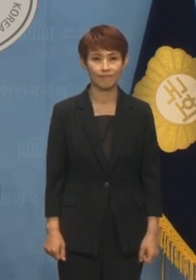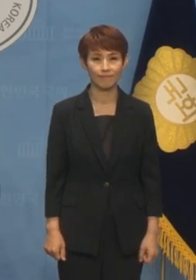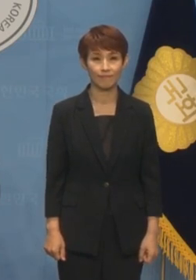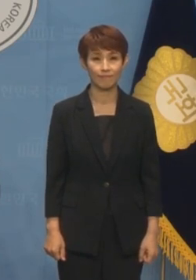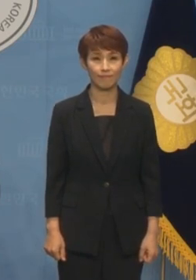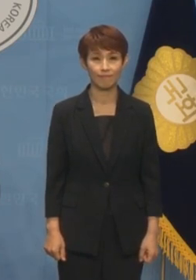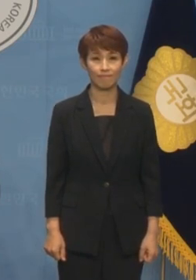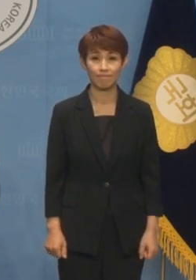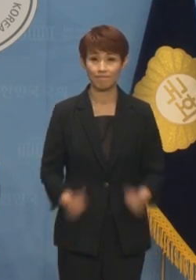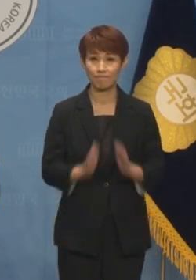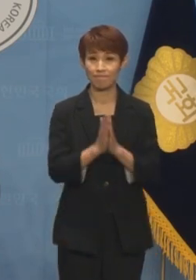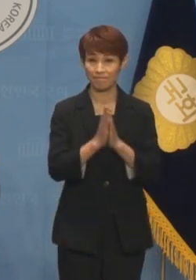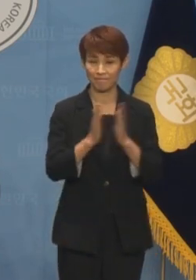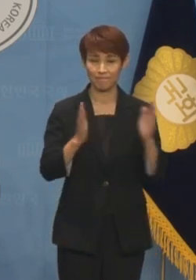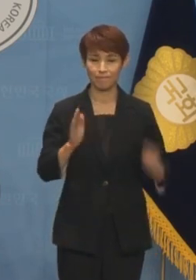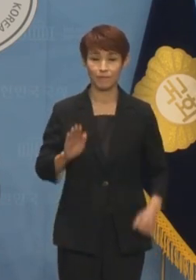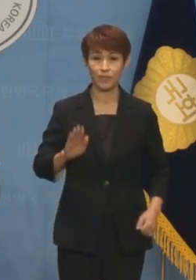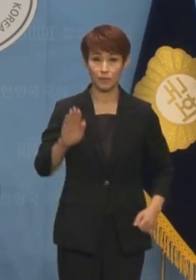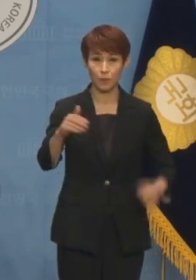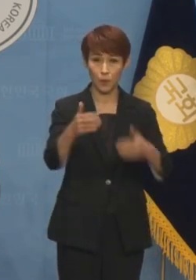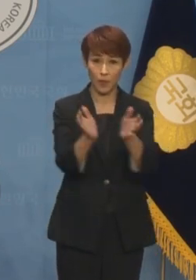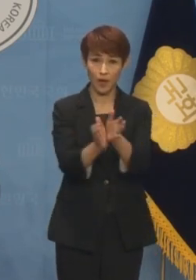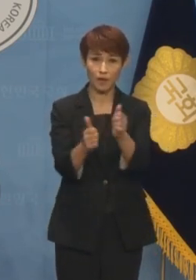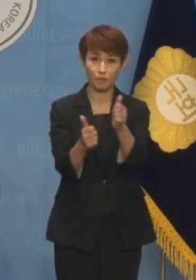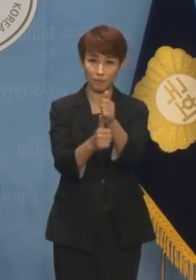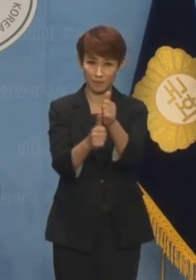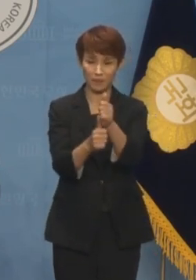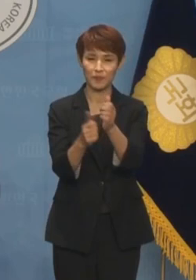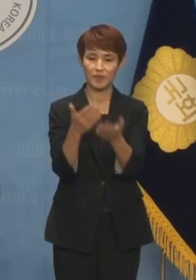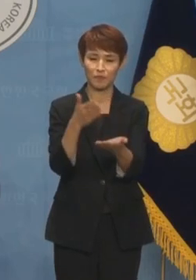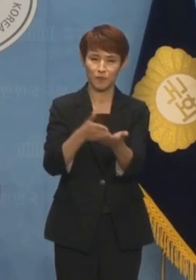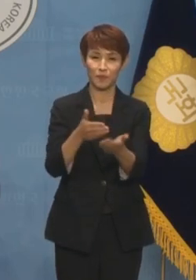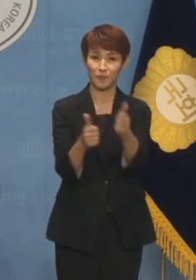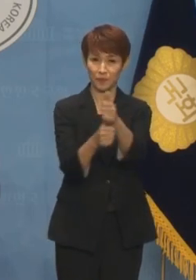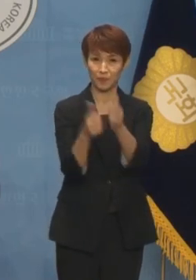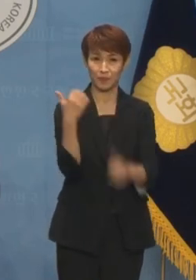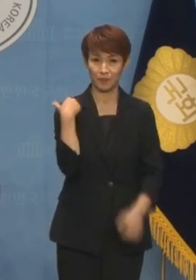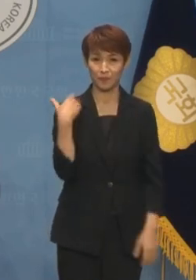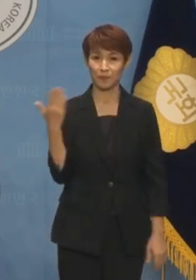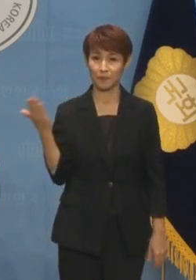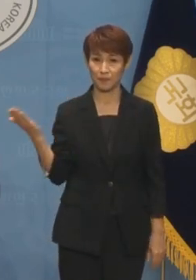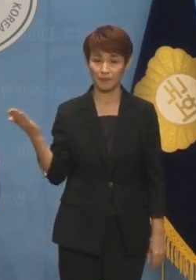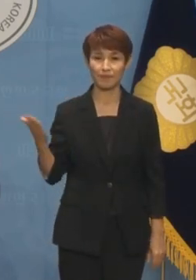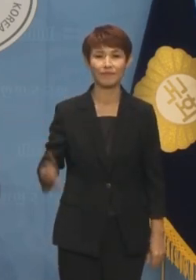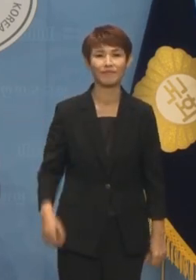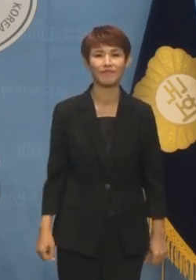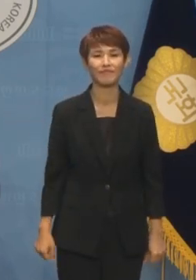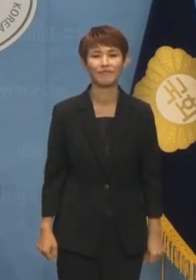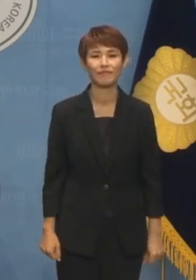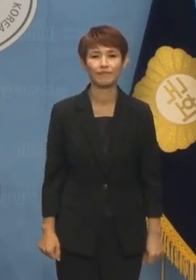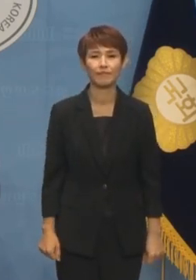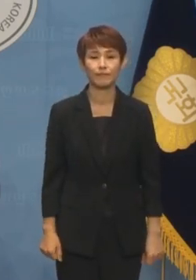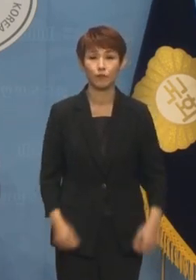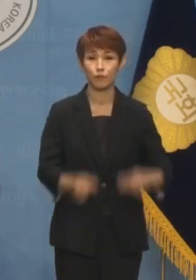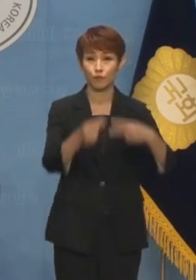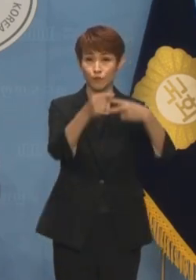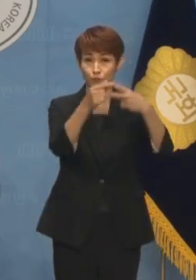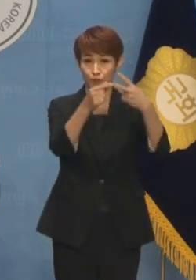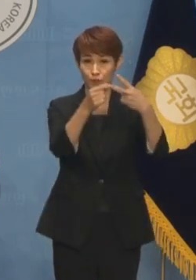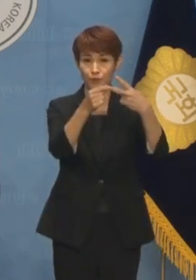네, 시작하겠습니다. 진보당 부대변인 김도연입니다. 오전 브리핑 하도록 하겠습니다. 총